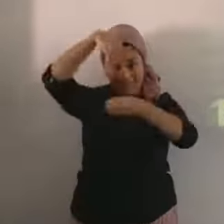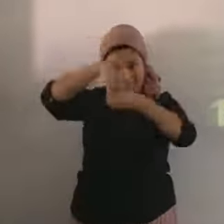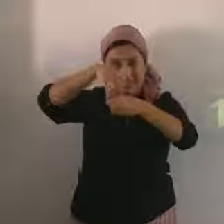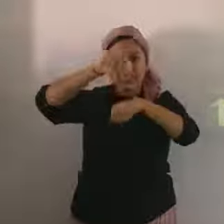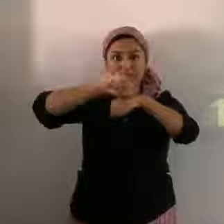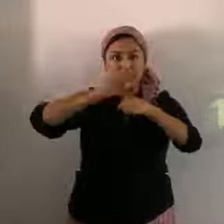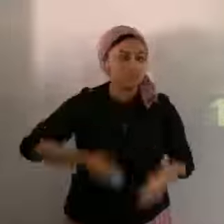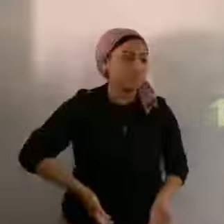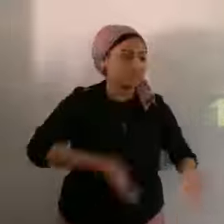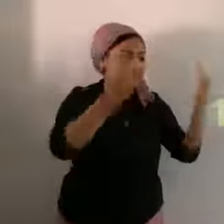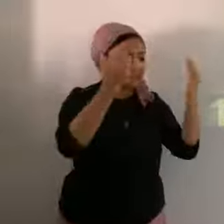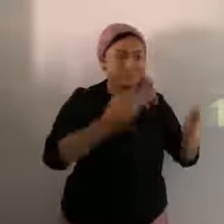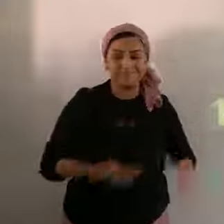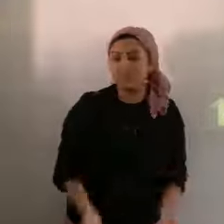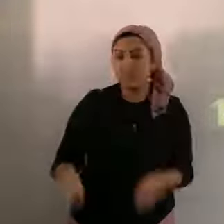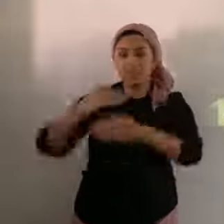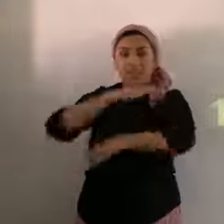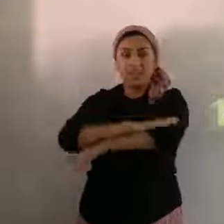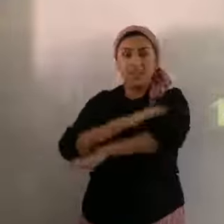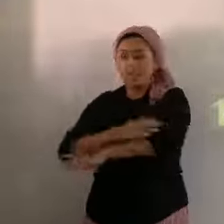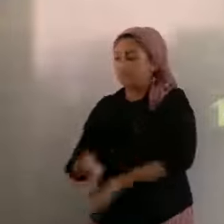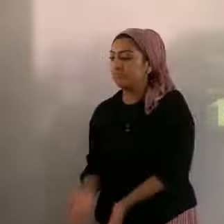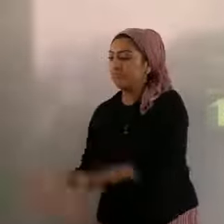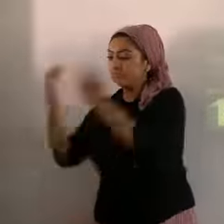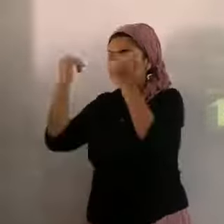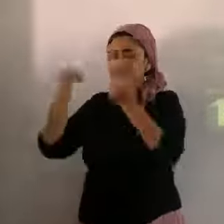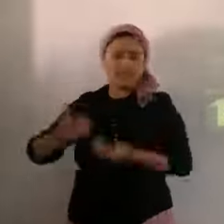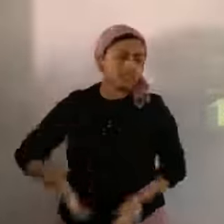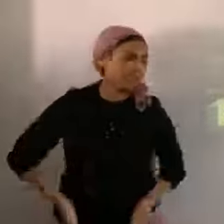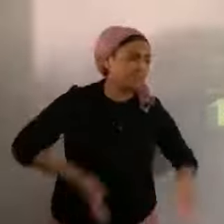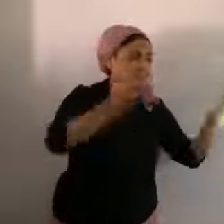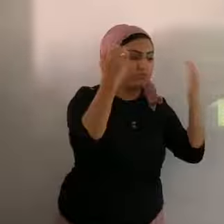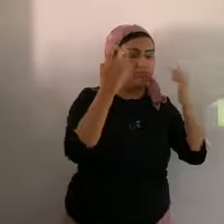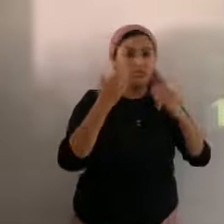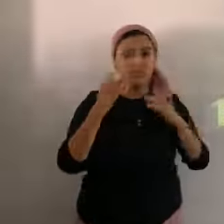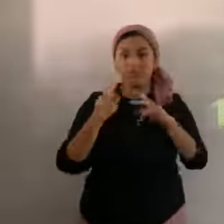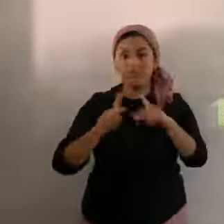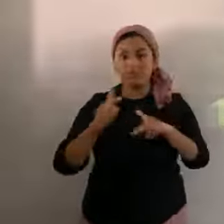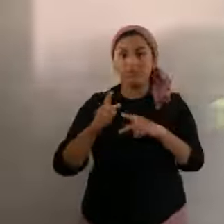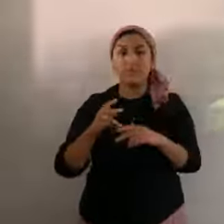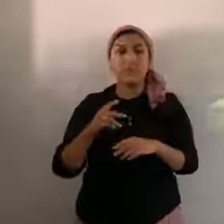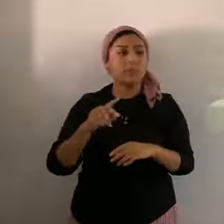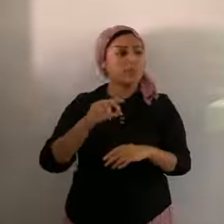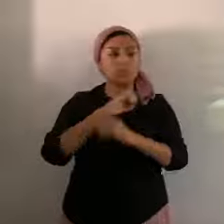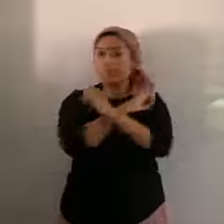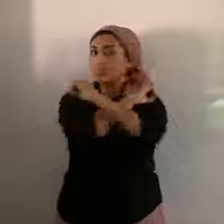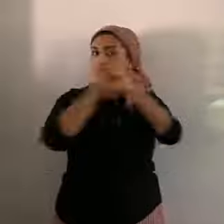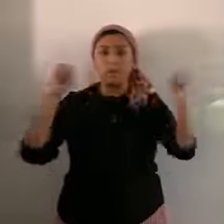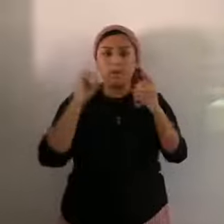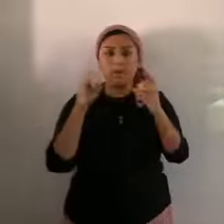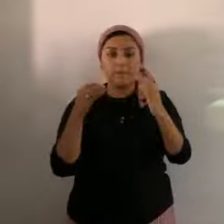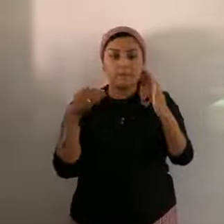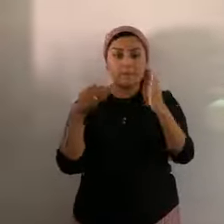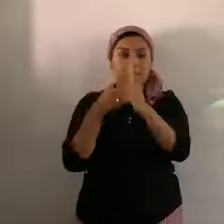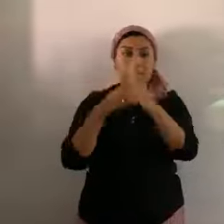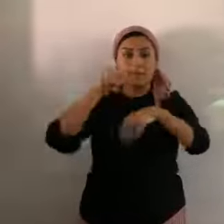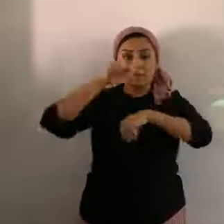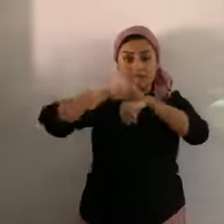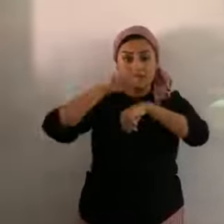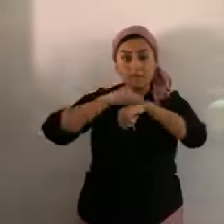el Bet Hamidash, y volcó las mesas de los cambistas y las sillas de los que vendían palomas, y no consentía que nadie atravesase el templo